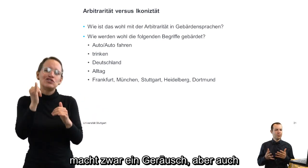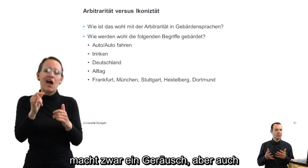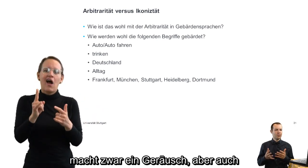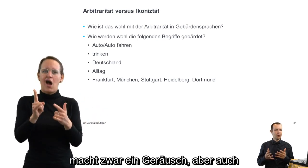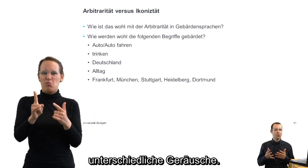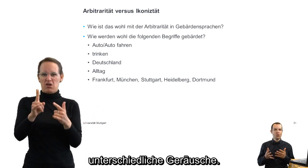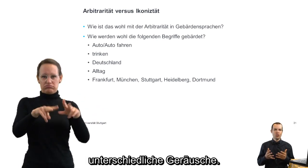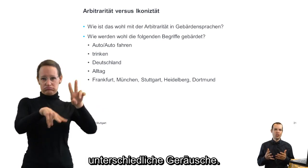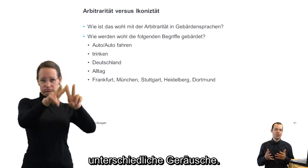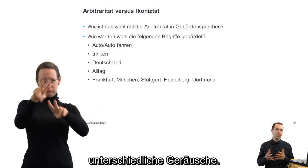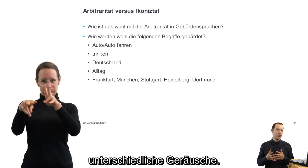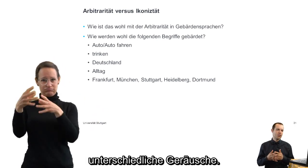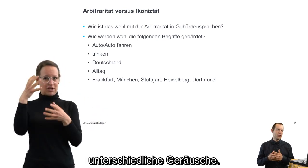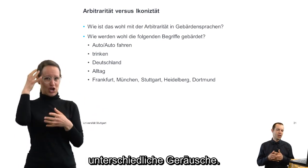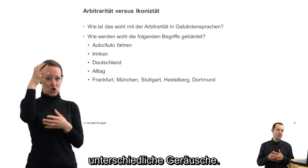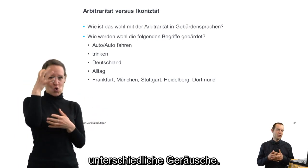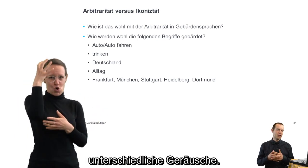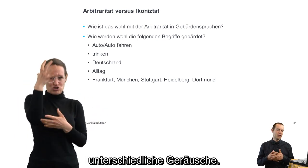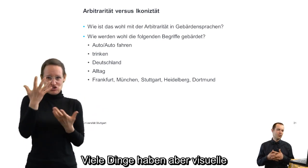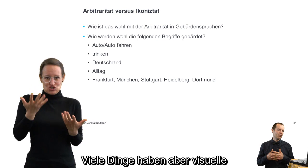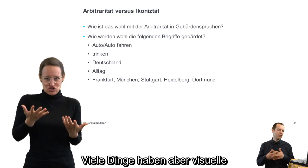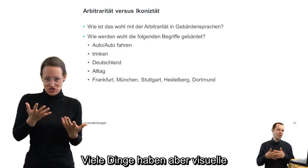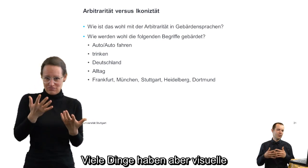aber auch unterschiedliche Geräusche.